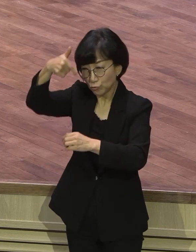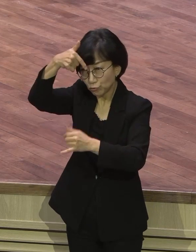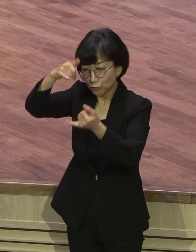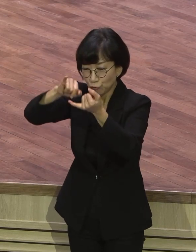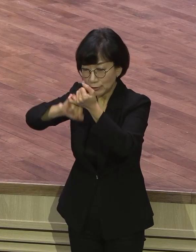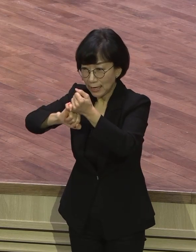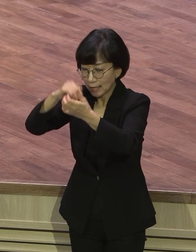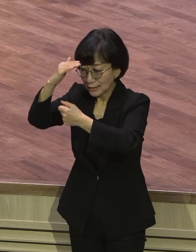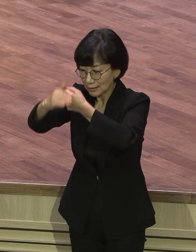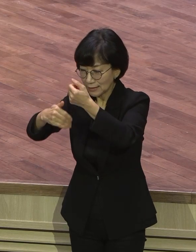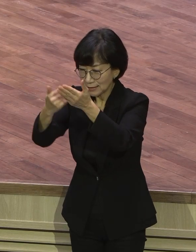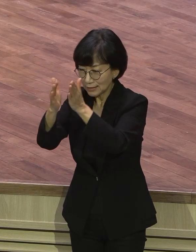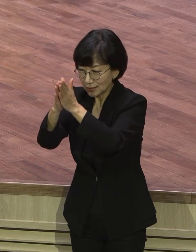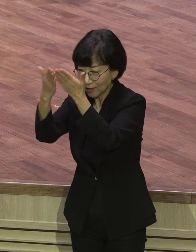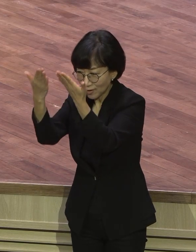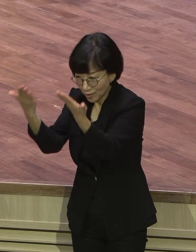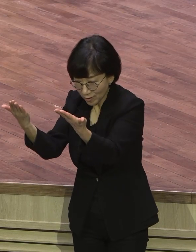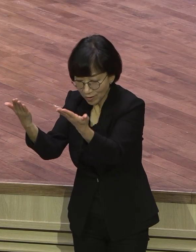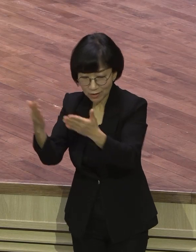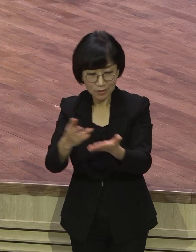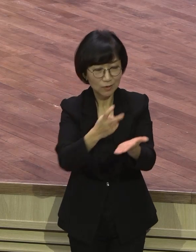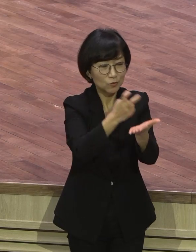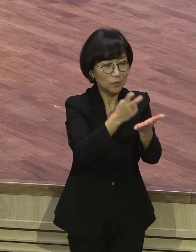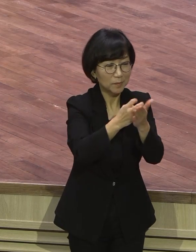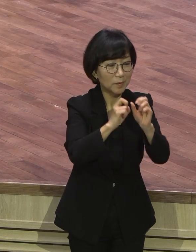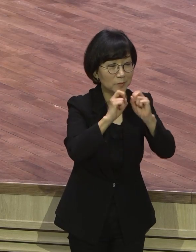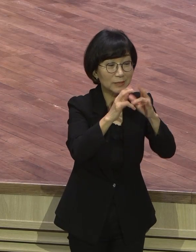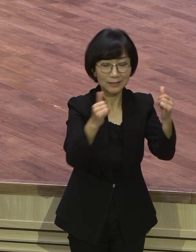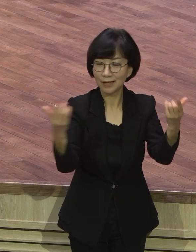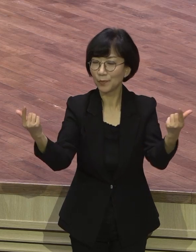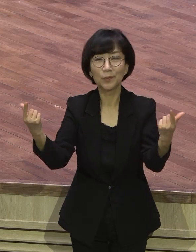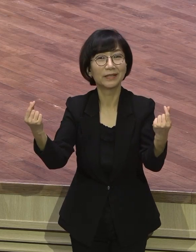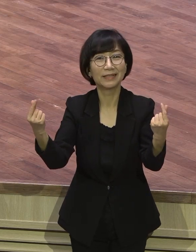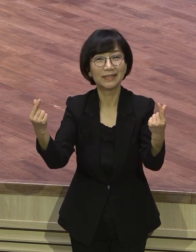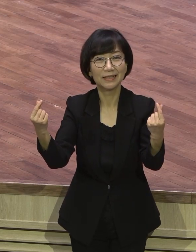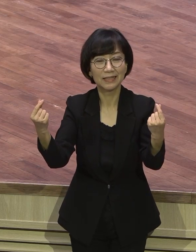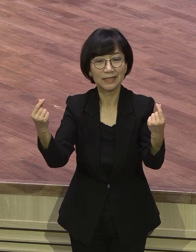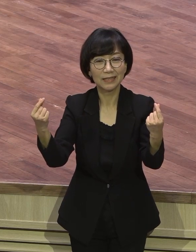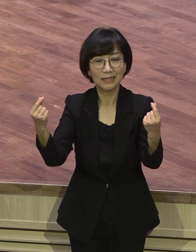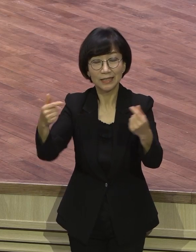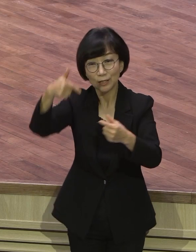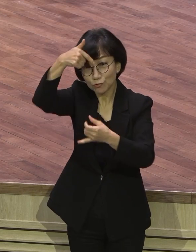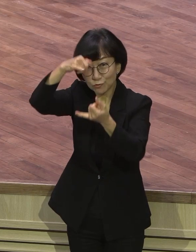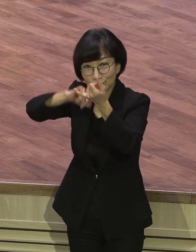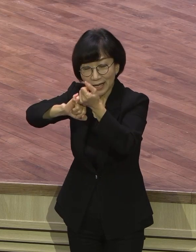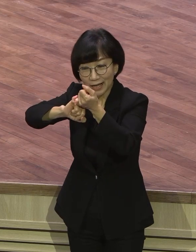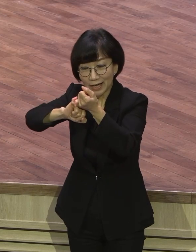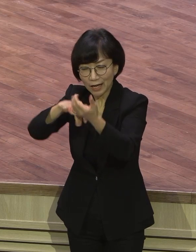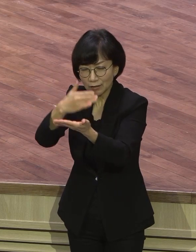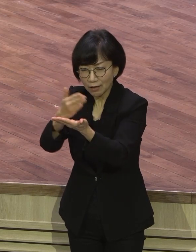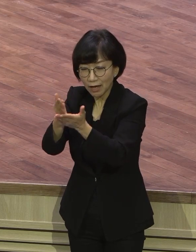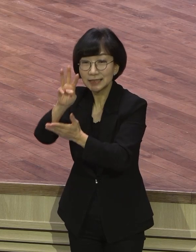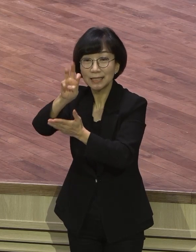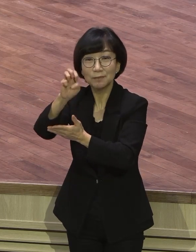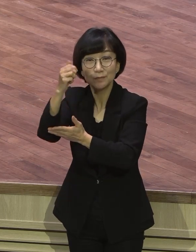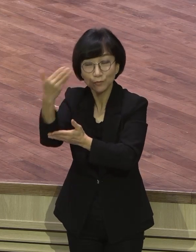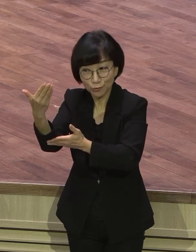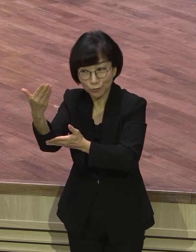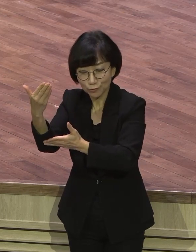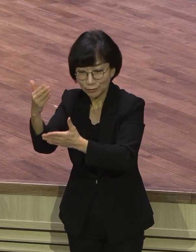전체 율법이나 선지자 그럼 다 해요. 율법 39은 다 해요. 한마디로 이게 무슨 말이냐